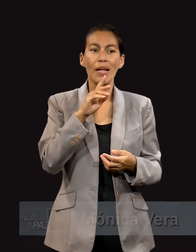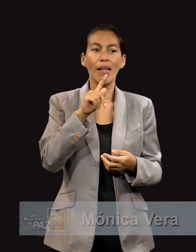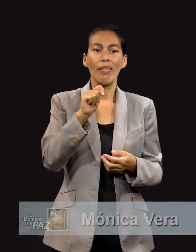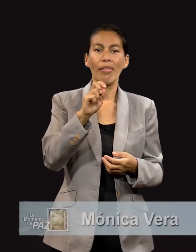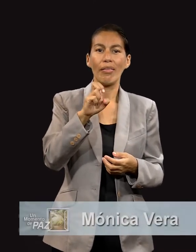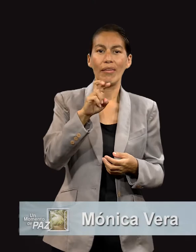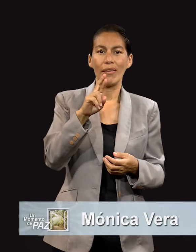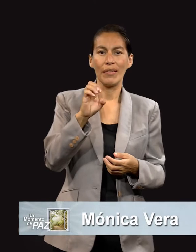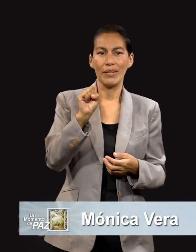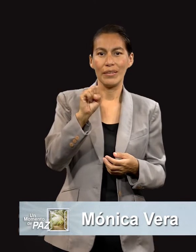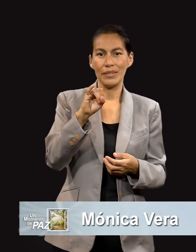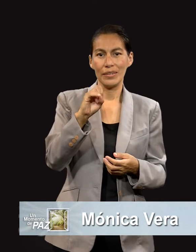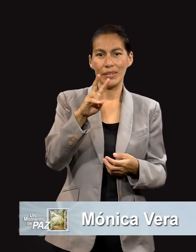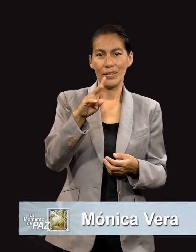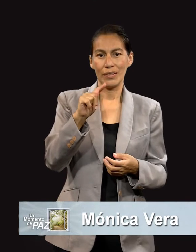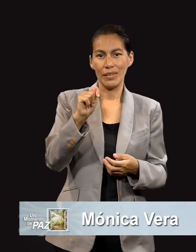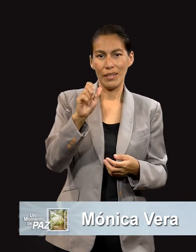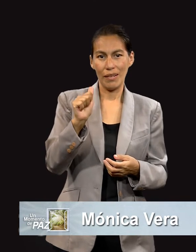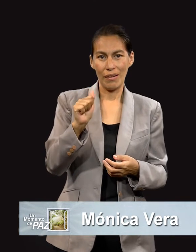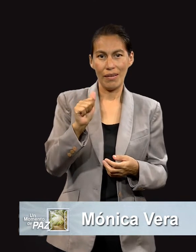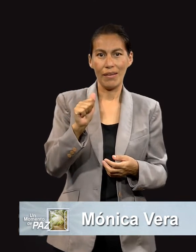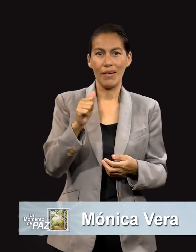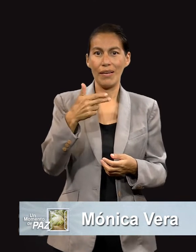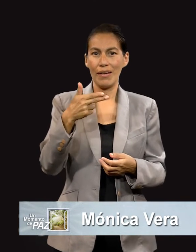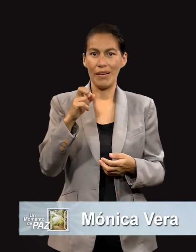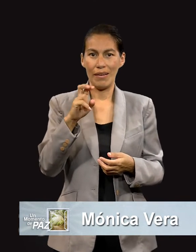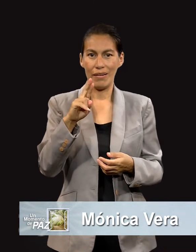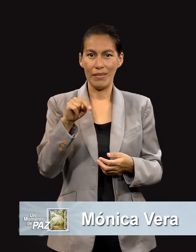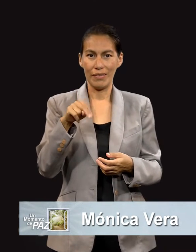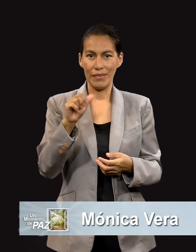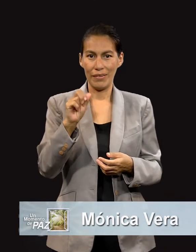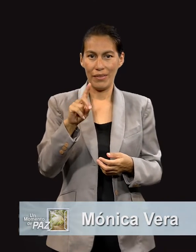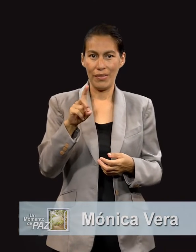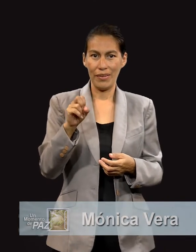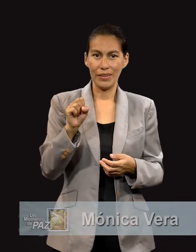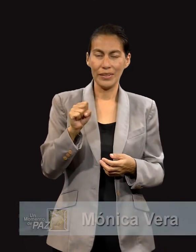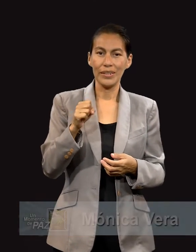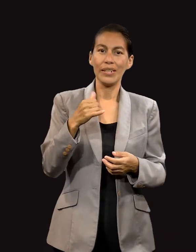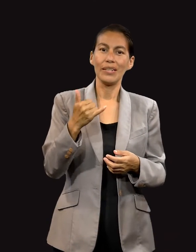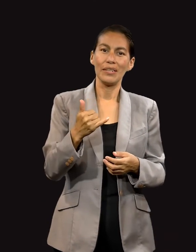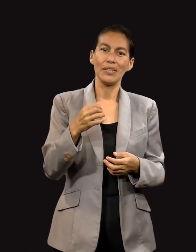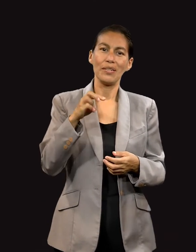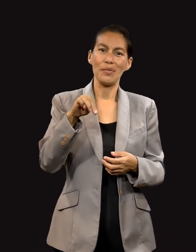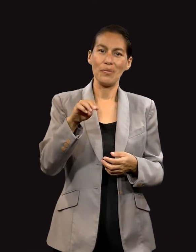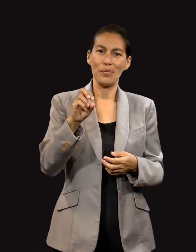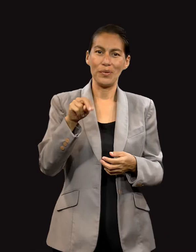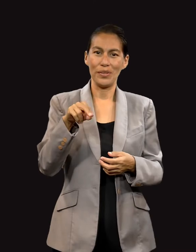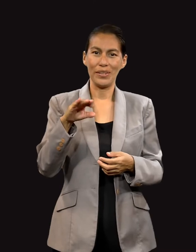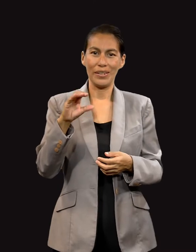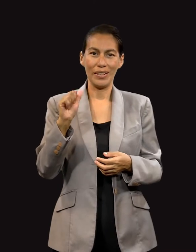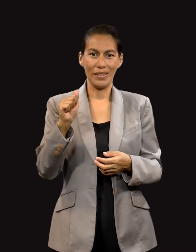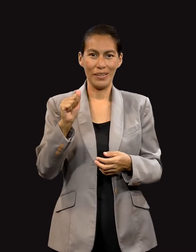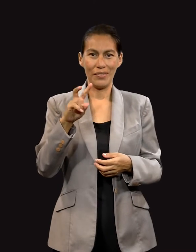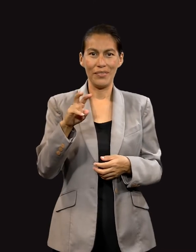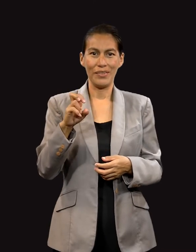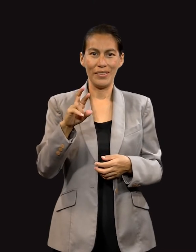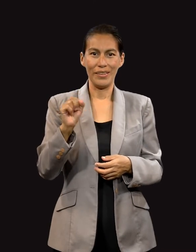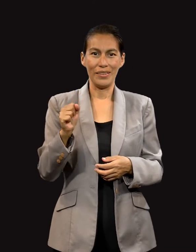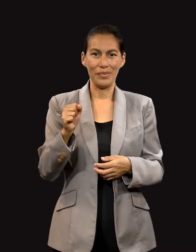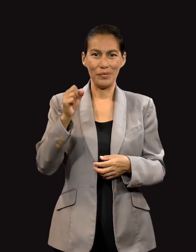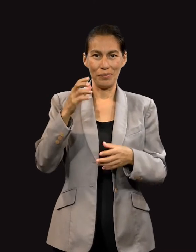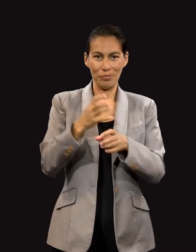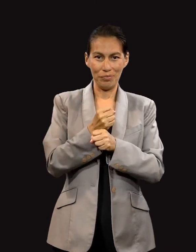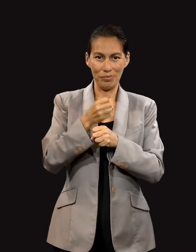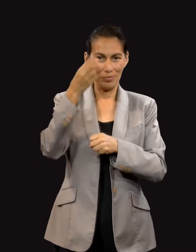compartir sus experiencias de fe en oración. Gracias por estar con nosotros esta noche. Gracias, Pastor, por la invitación.